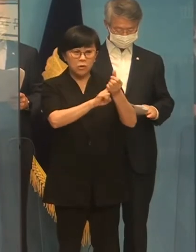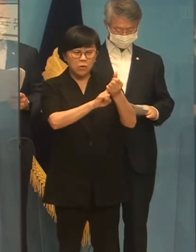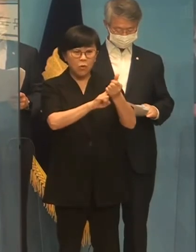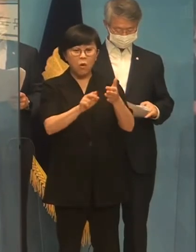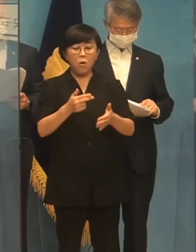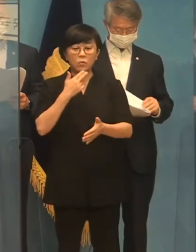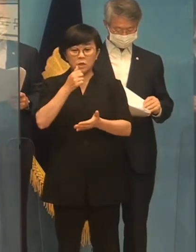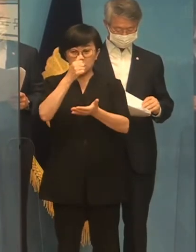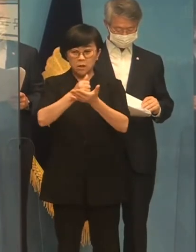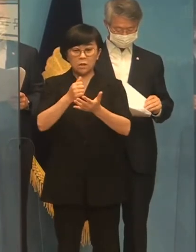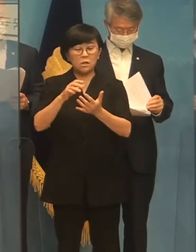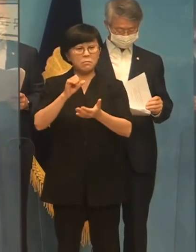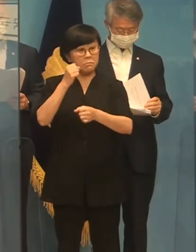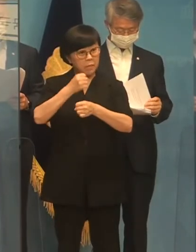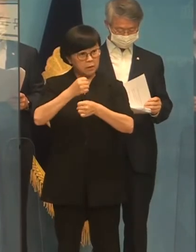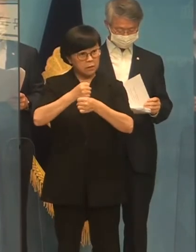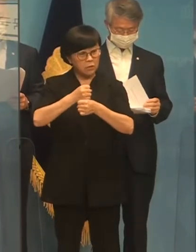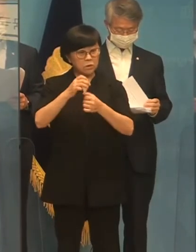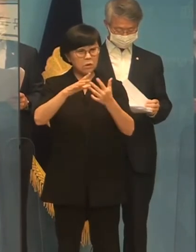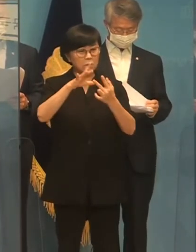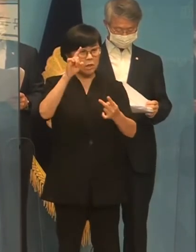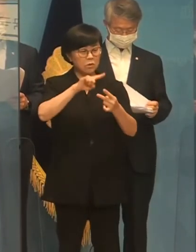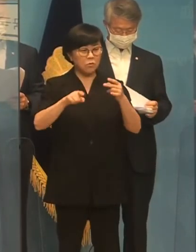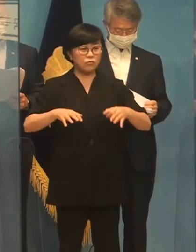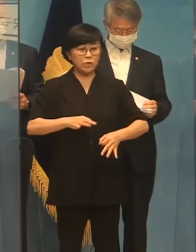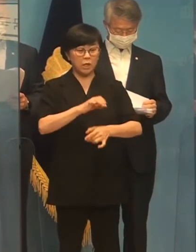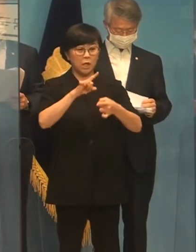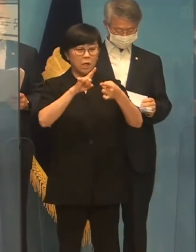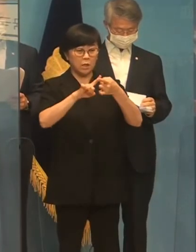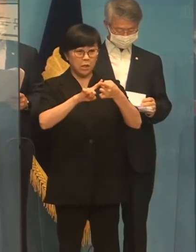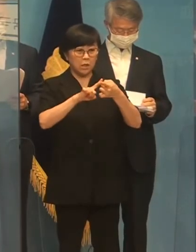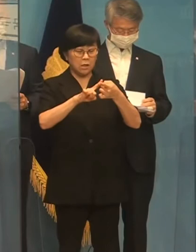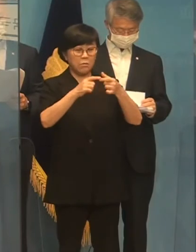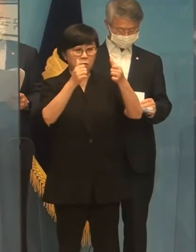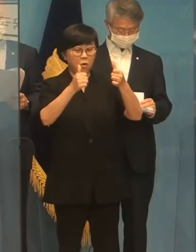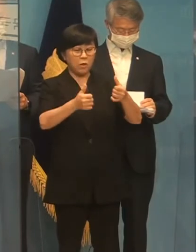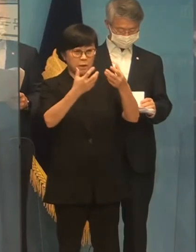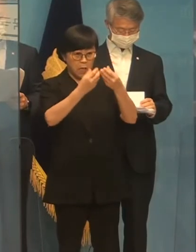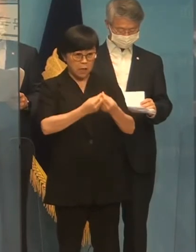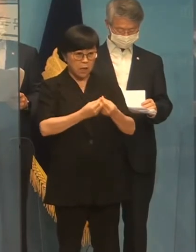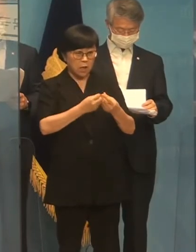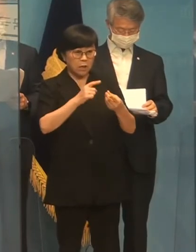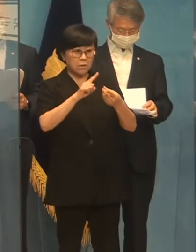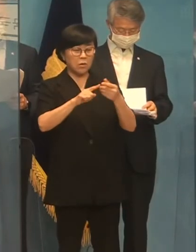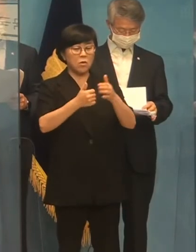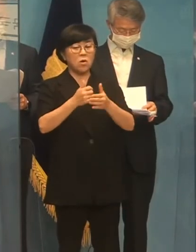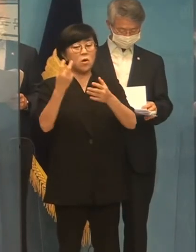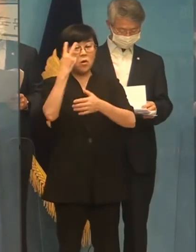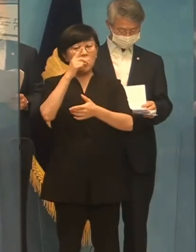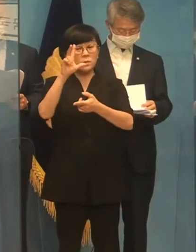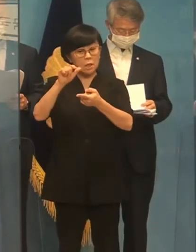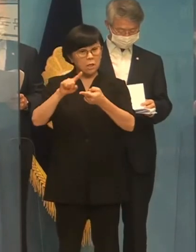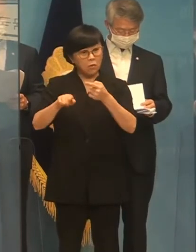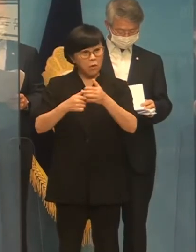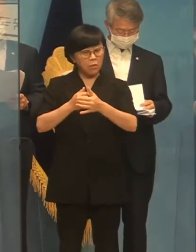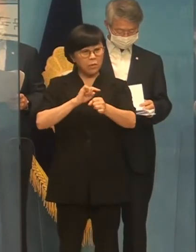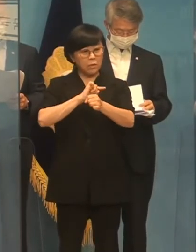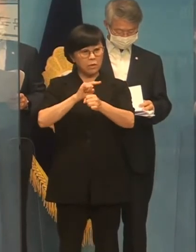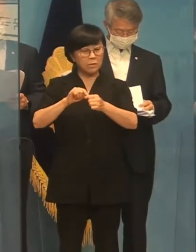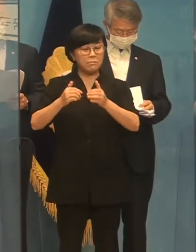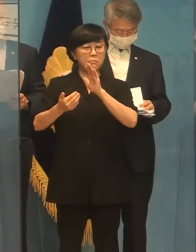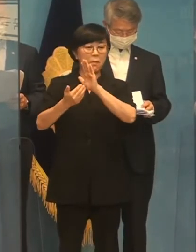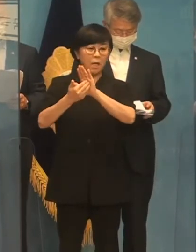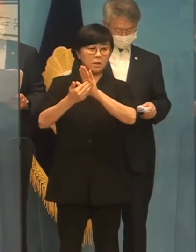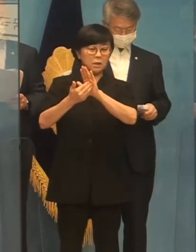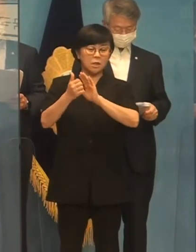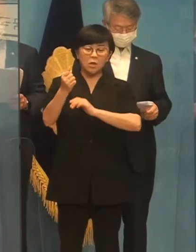만들고 선택적 불의를 초래하는 공소권 남용의 사례를 짚어내 망나니식 검찰권 사용을 차단하는 일이 왜